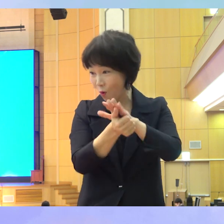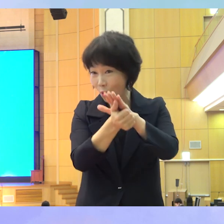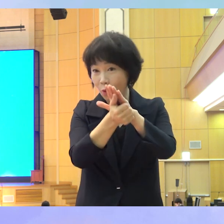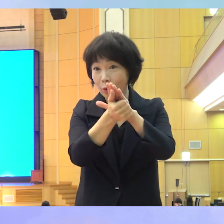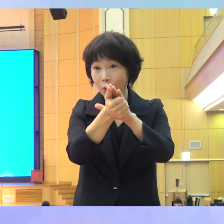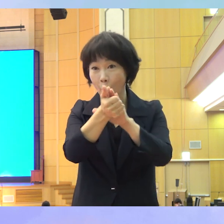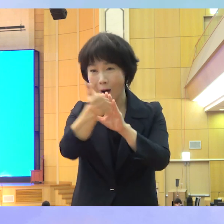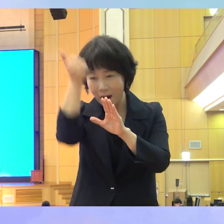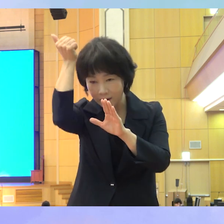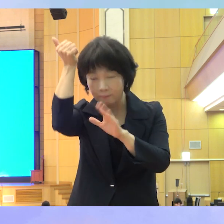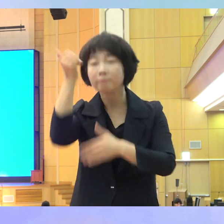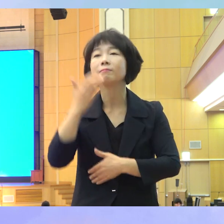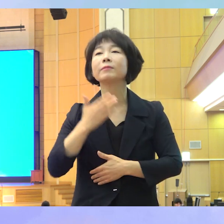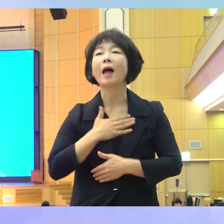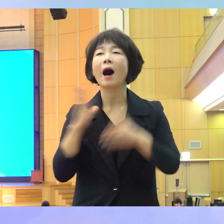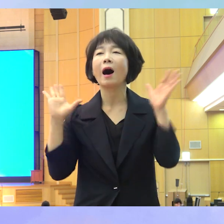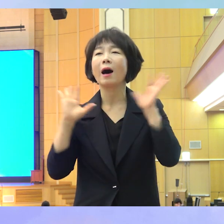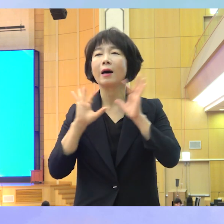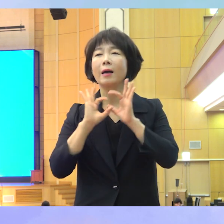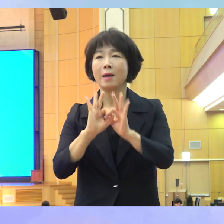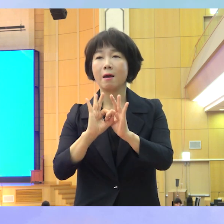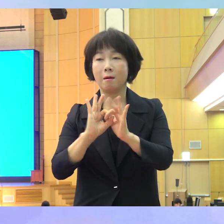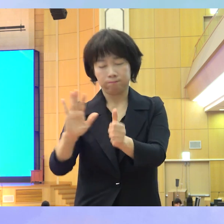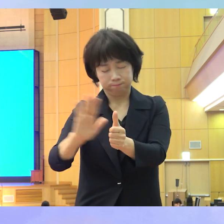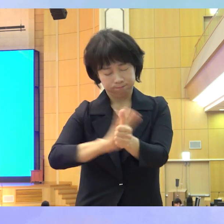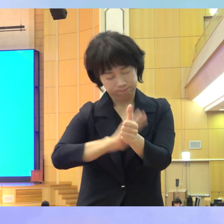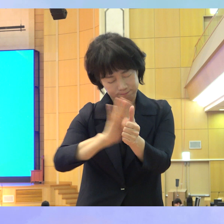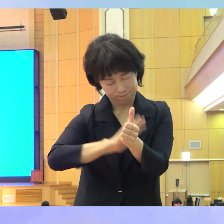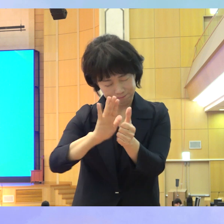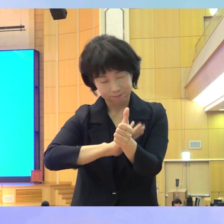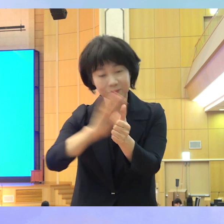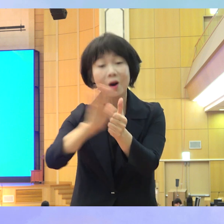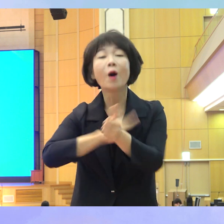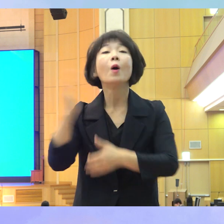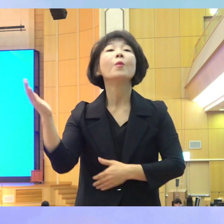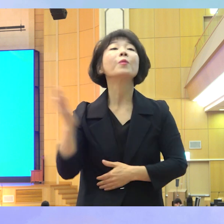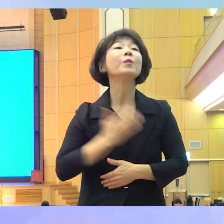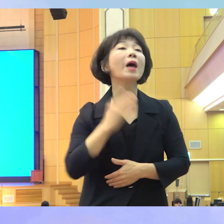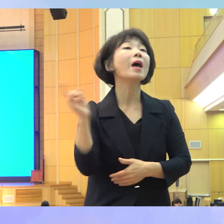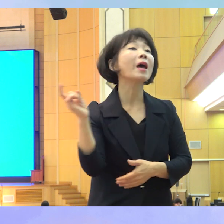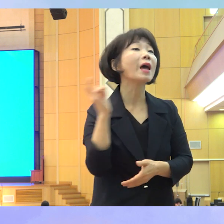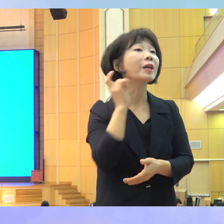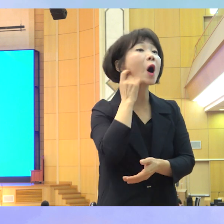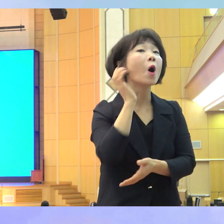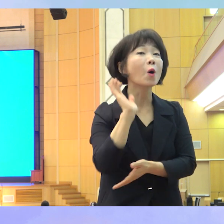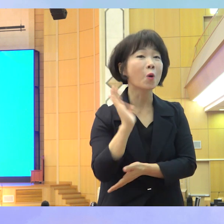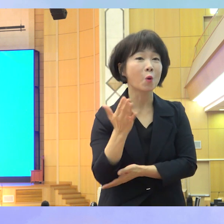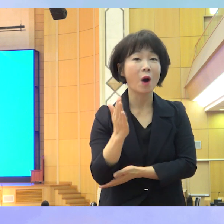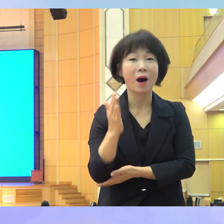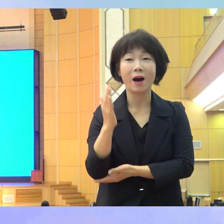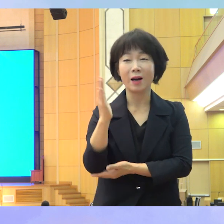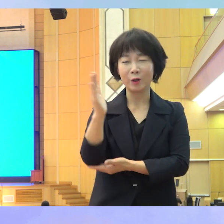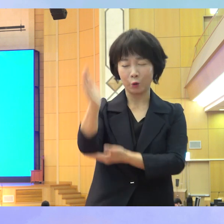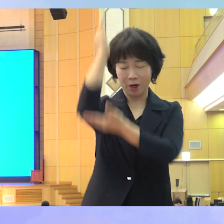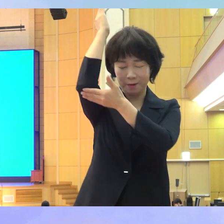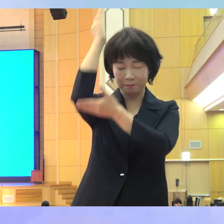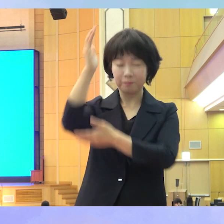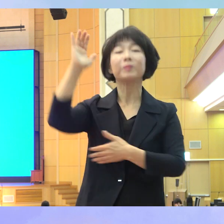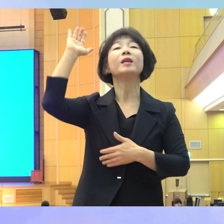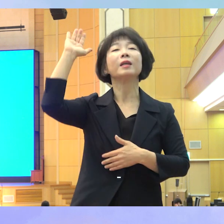내 소망 나의 위로 내